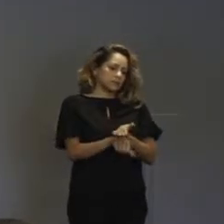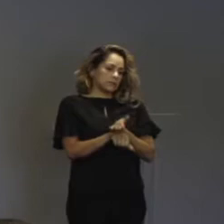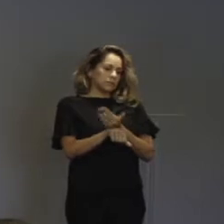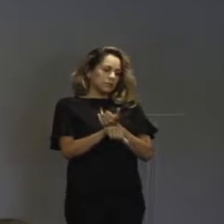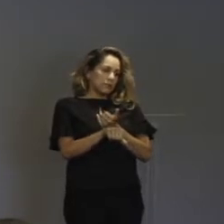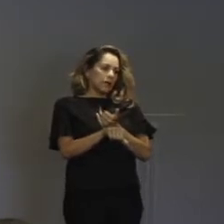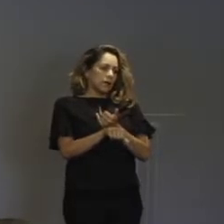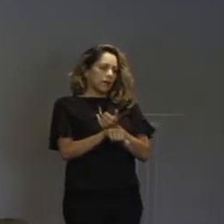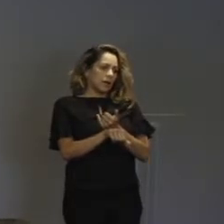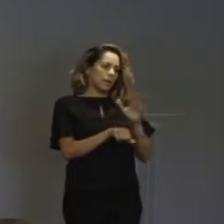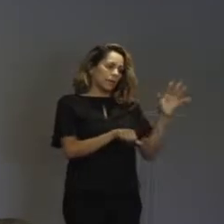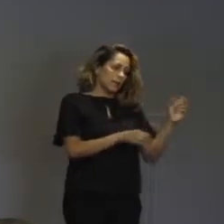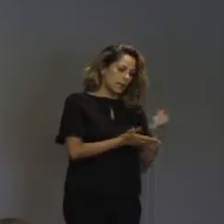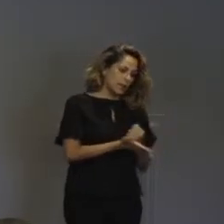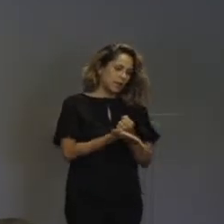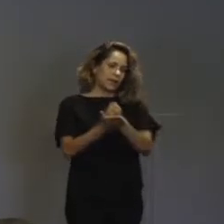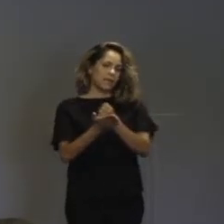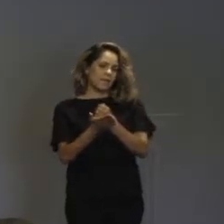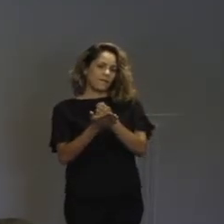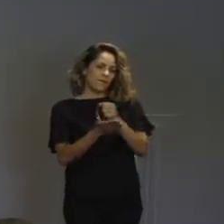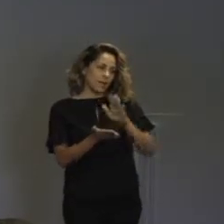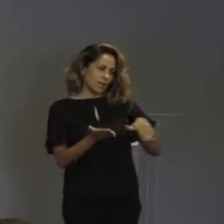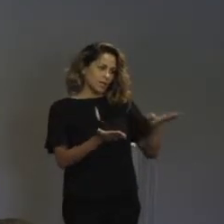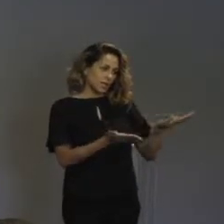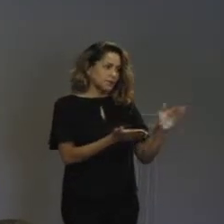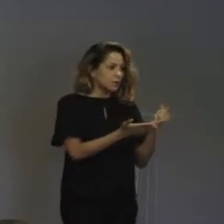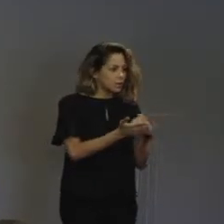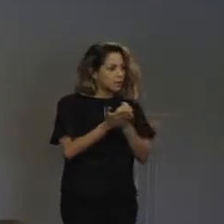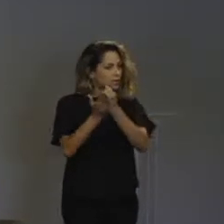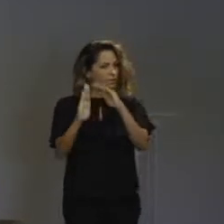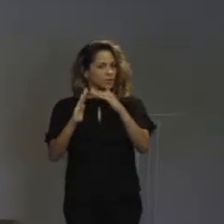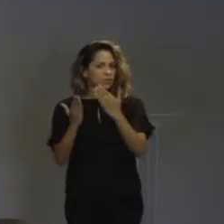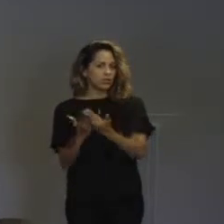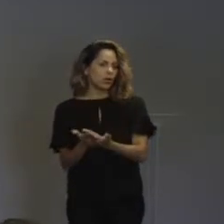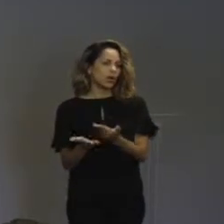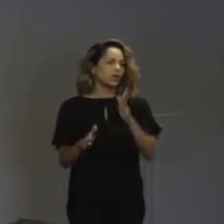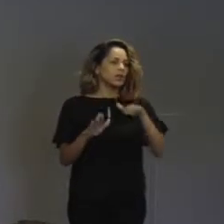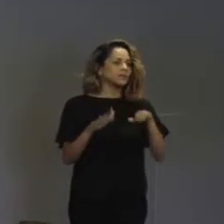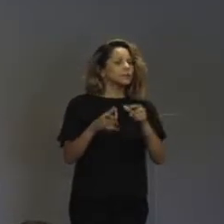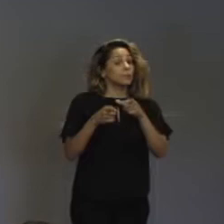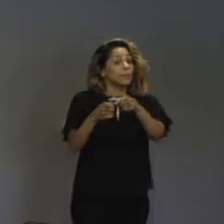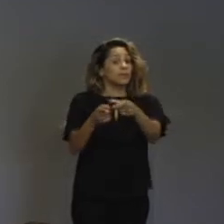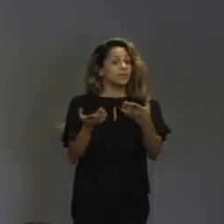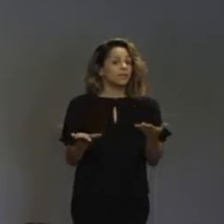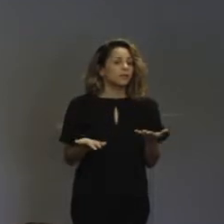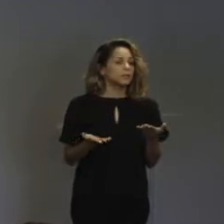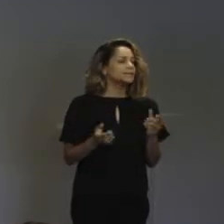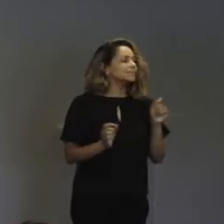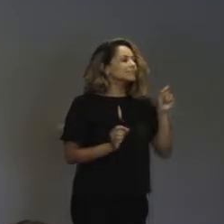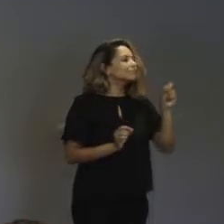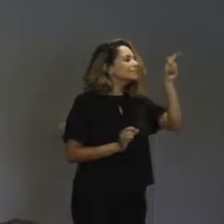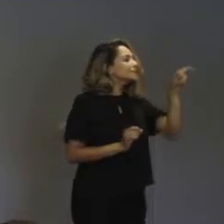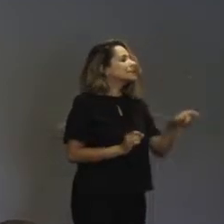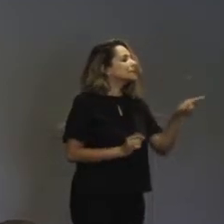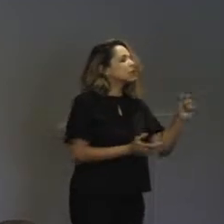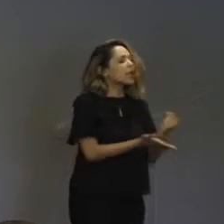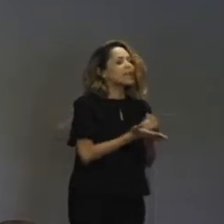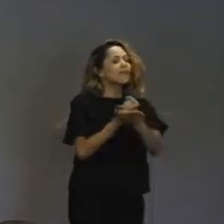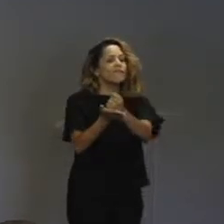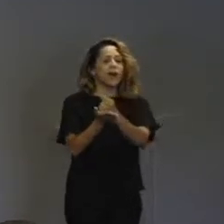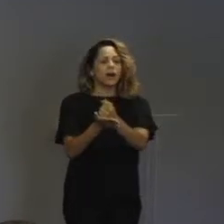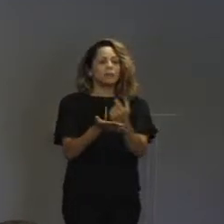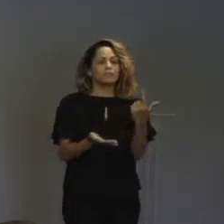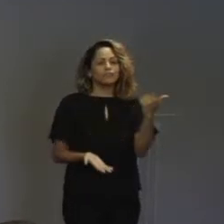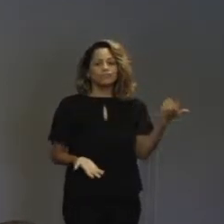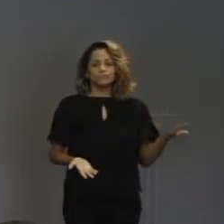lá no centro. Ela mora na periferia. A escola, muitas vezes, está na periferia ali também, mas não tem quem leva essa criança na escola. Existe um